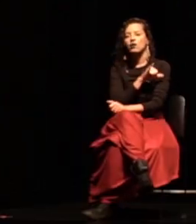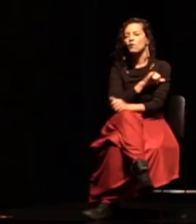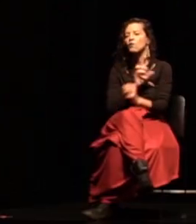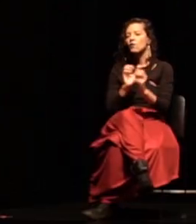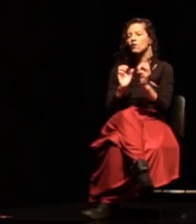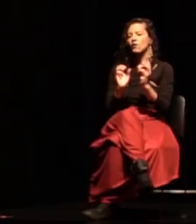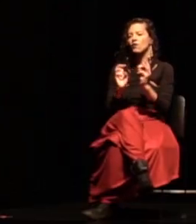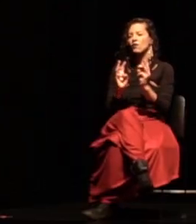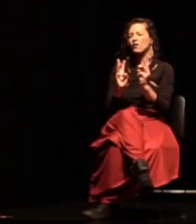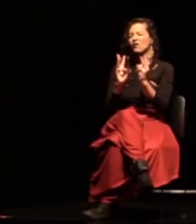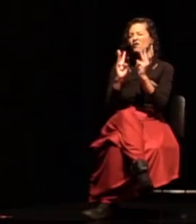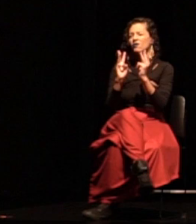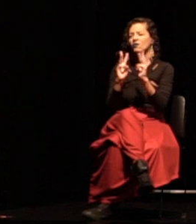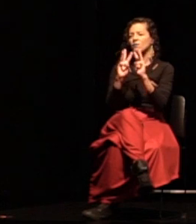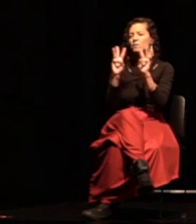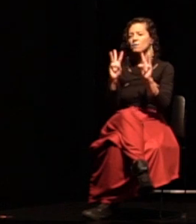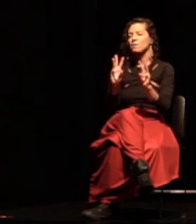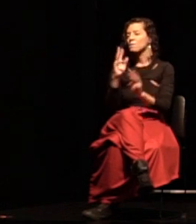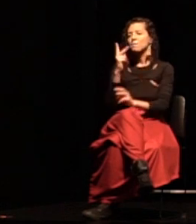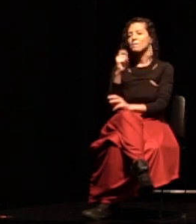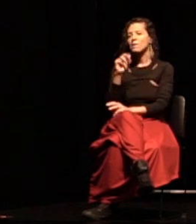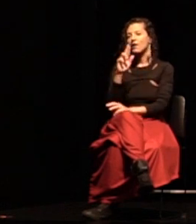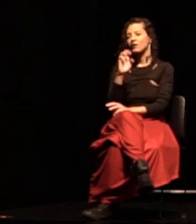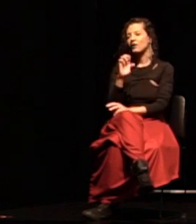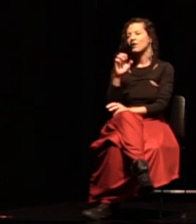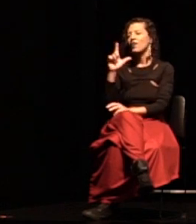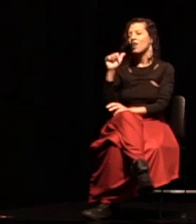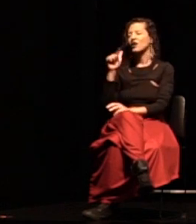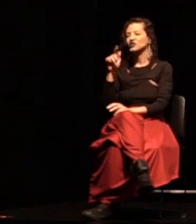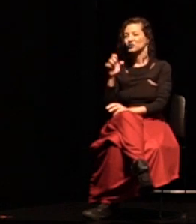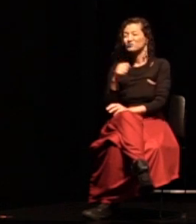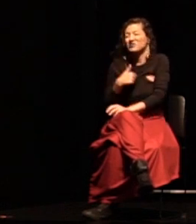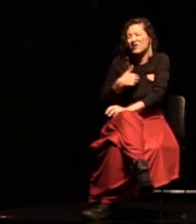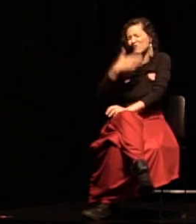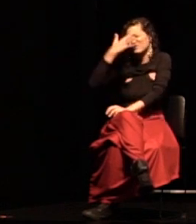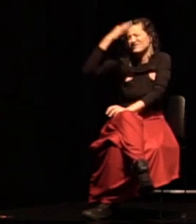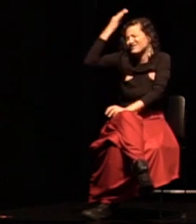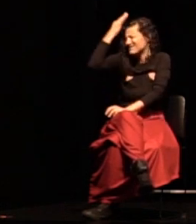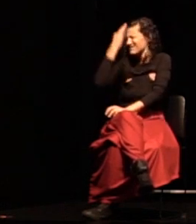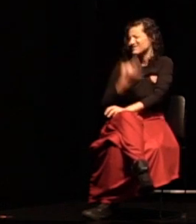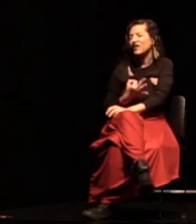Eu tenho certeza de que, nos anos 60,